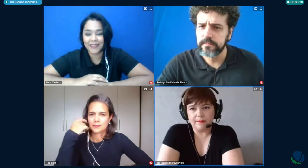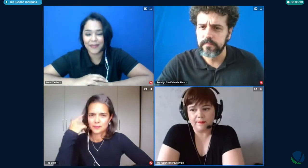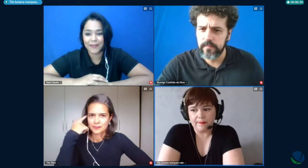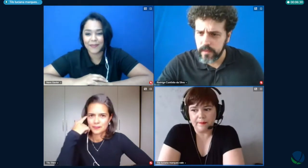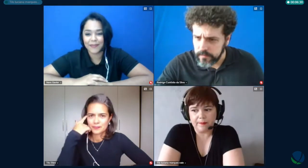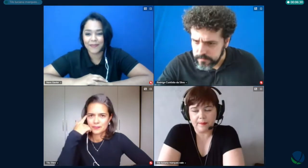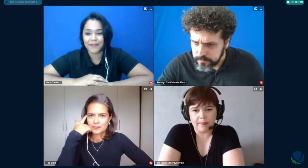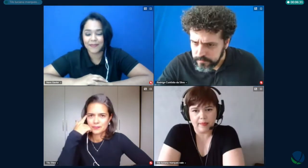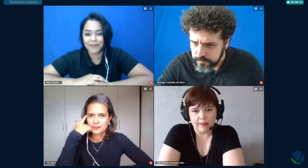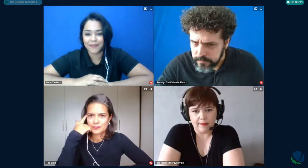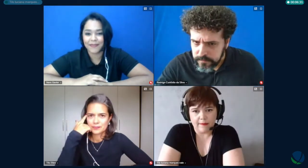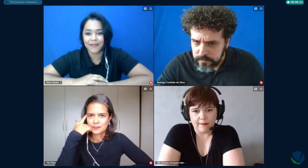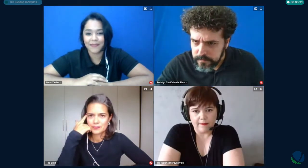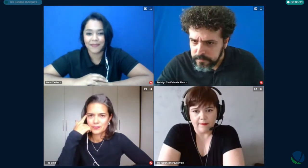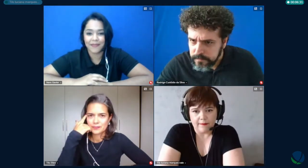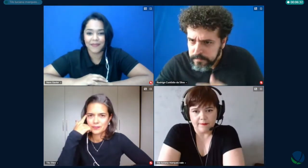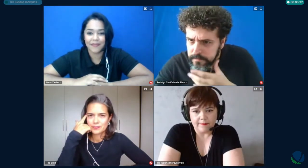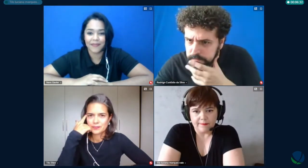tema.